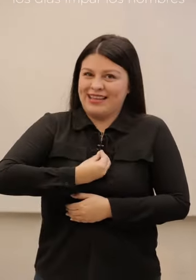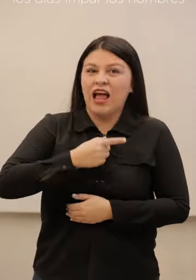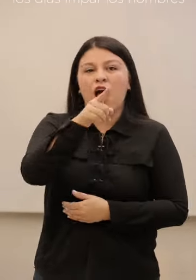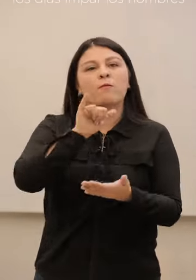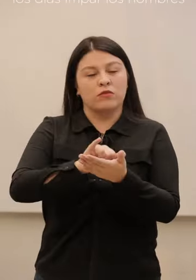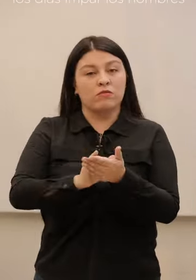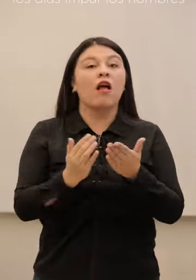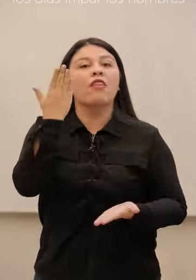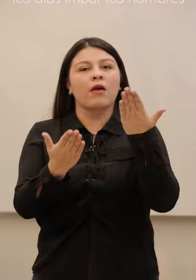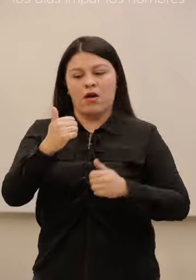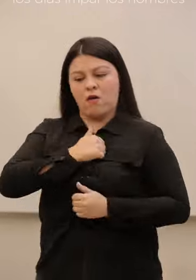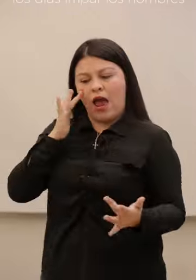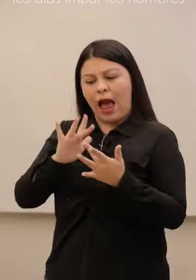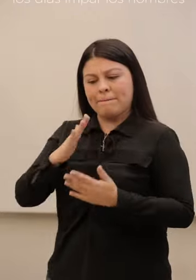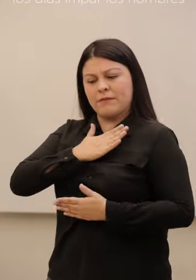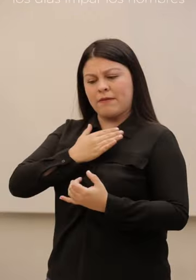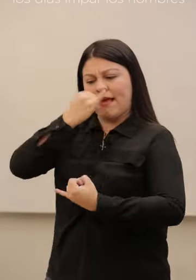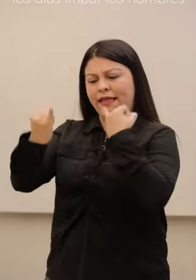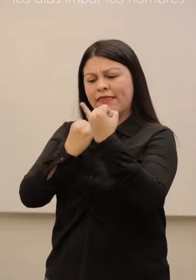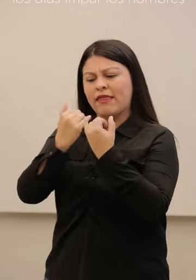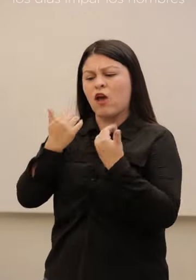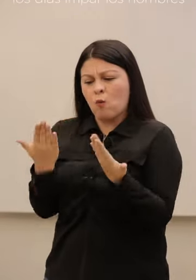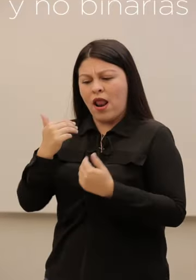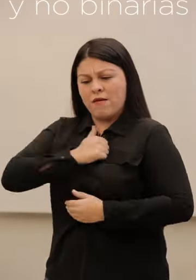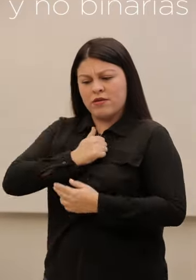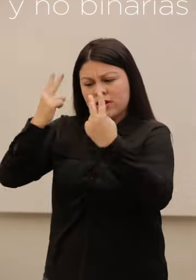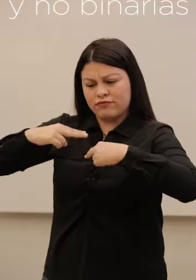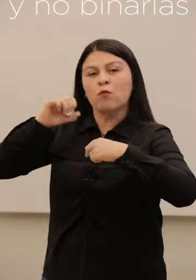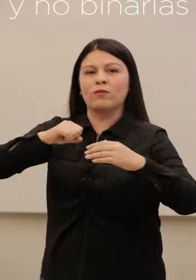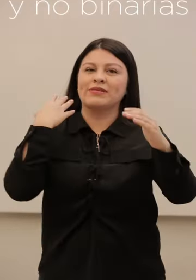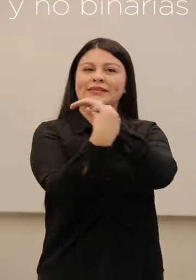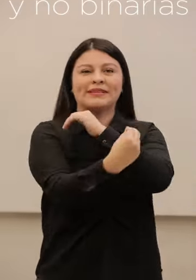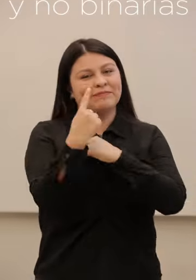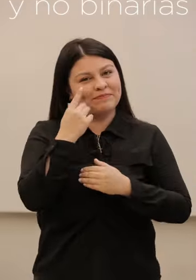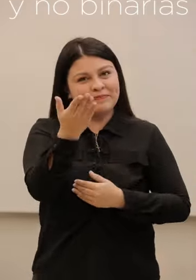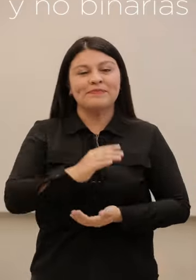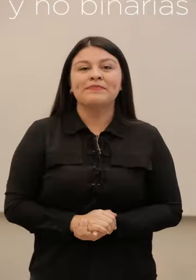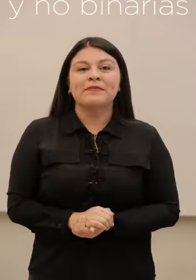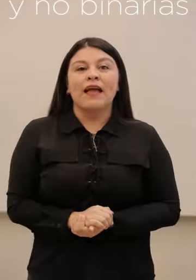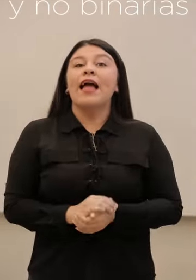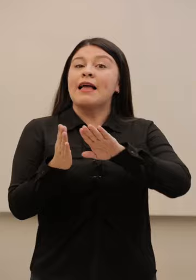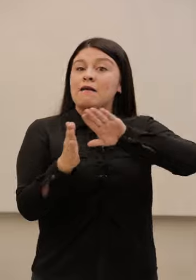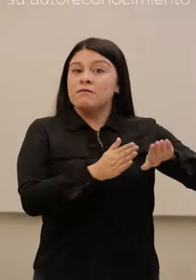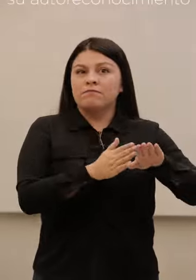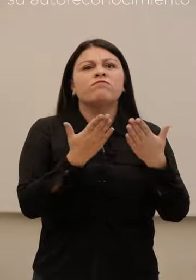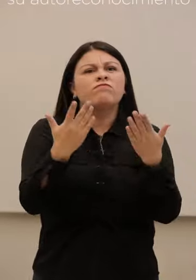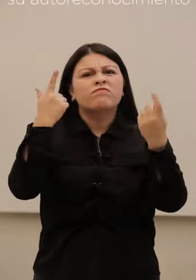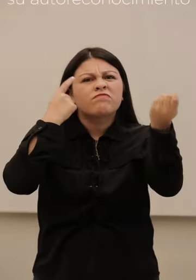par las mujeres, los días impar los hombres, las personas transgénero y no binarias el día que